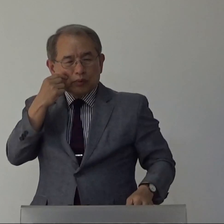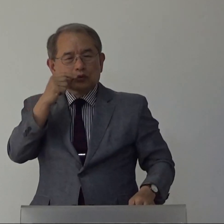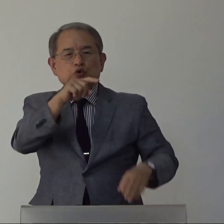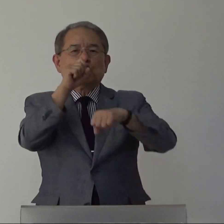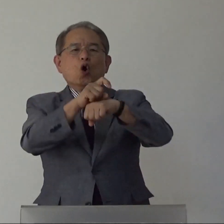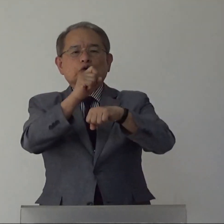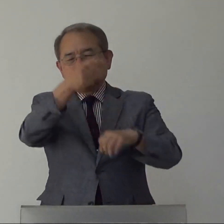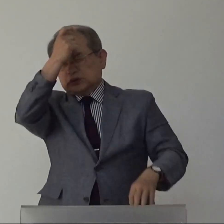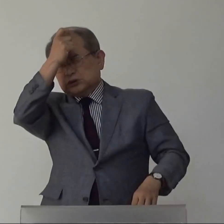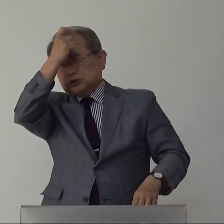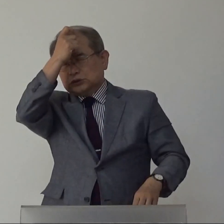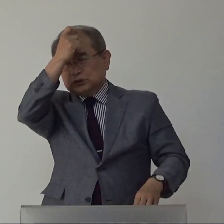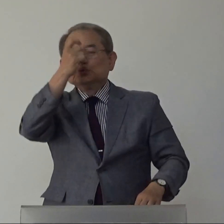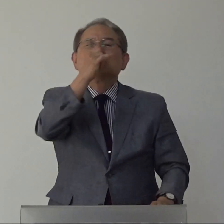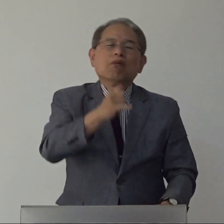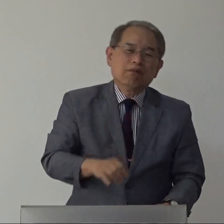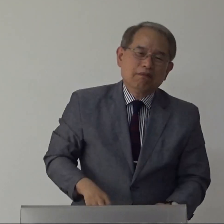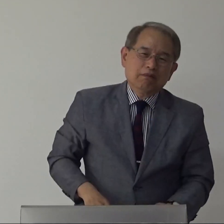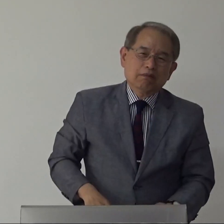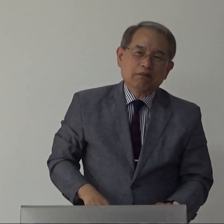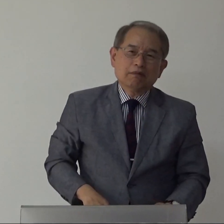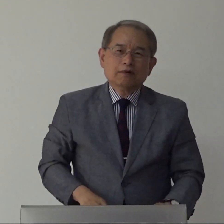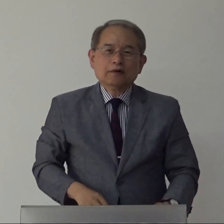또한 다른 사람에 대해서